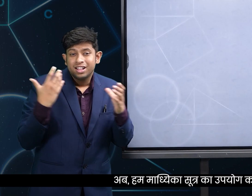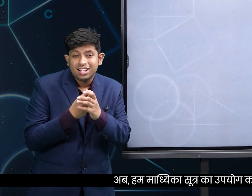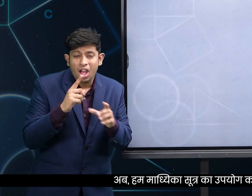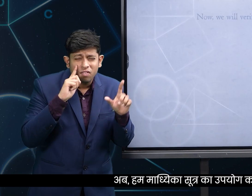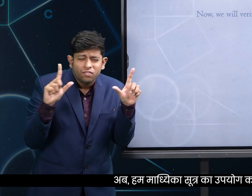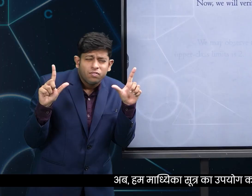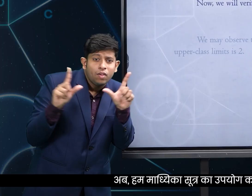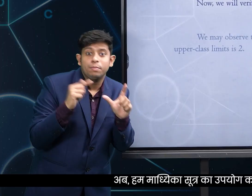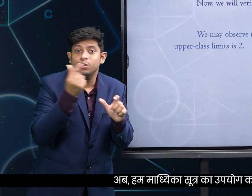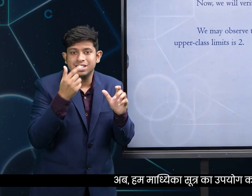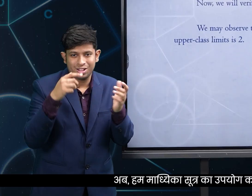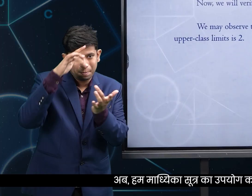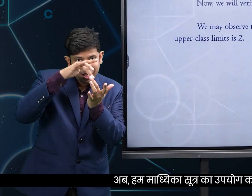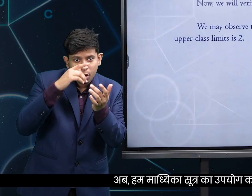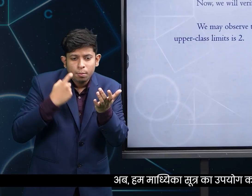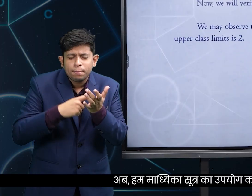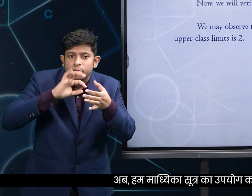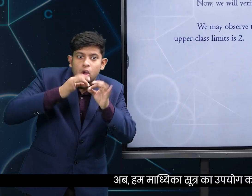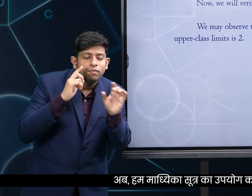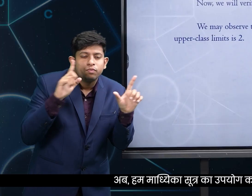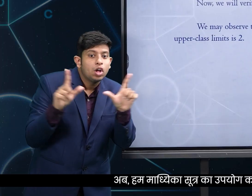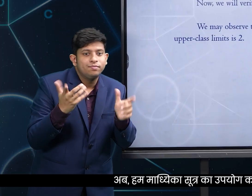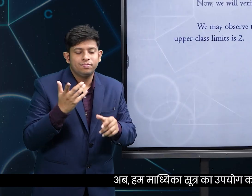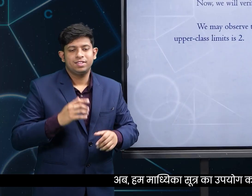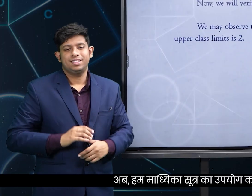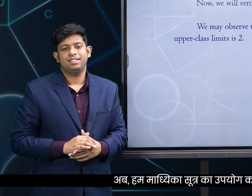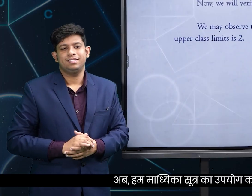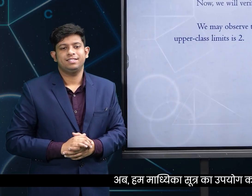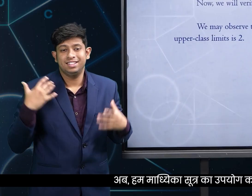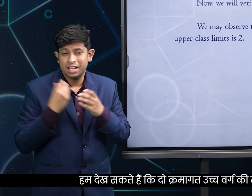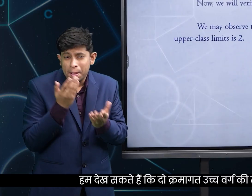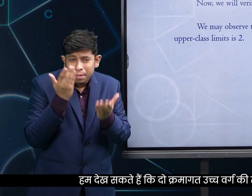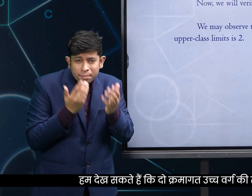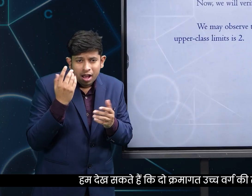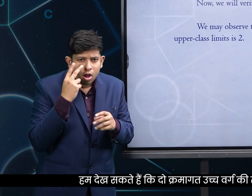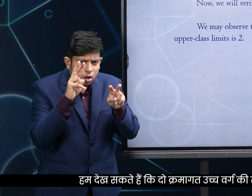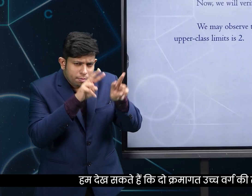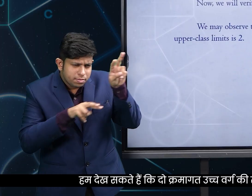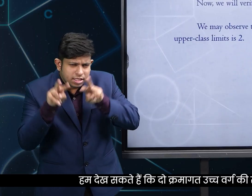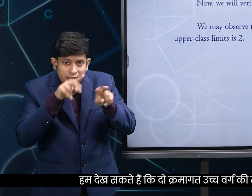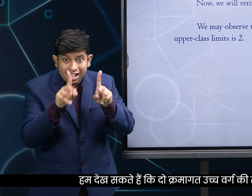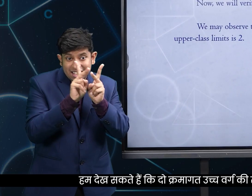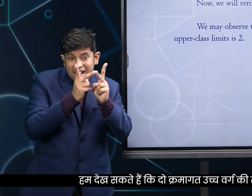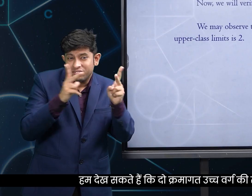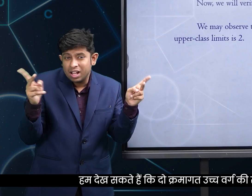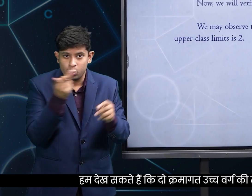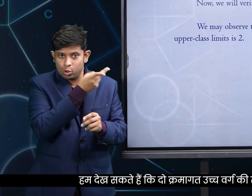आइए देखते हैं। हमें माध्यिका 46.5 मिलती है। हम देख सकते हैं कि दो